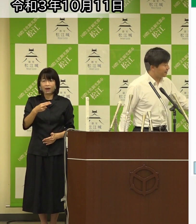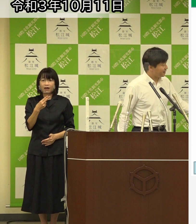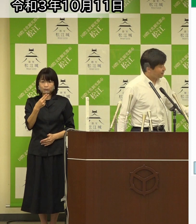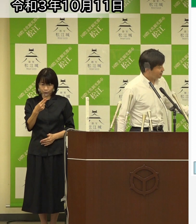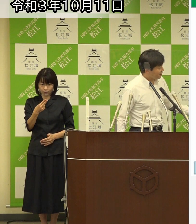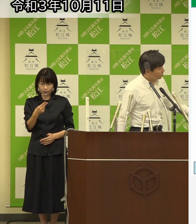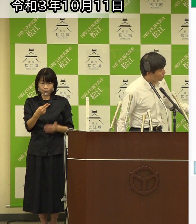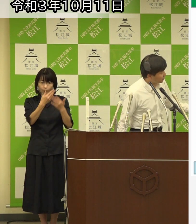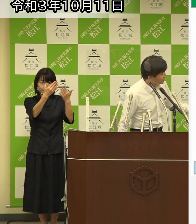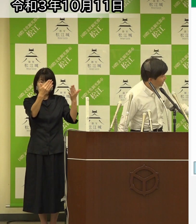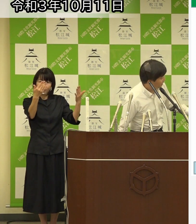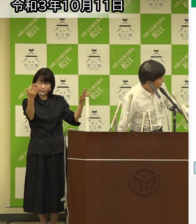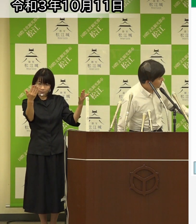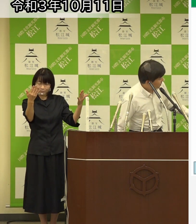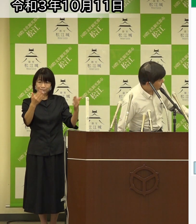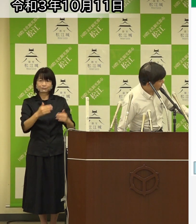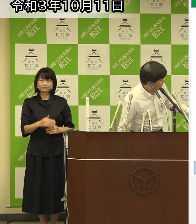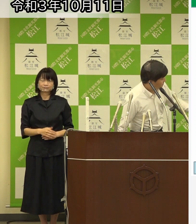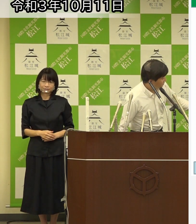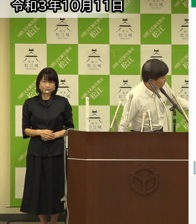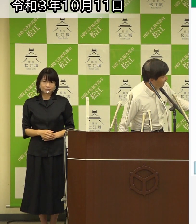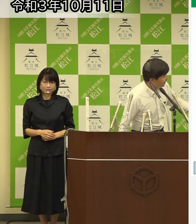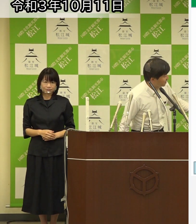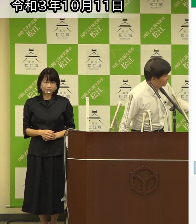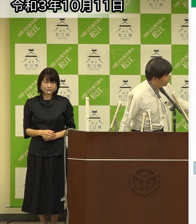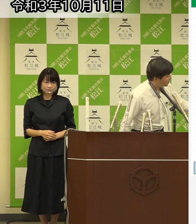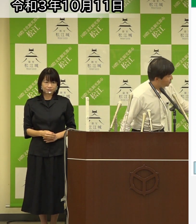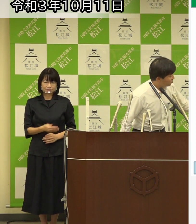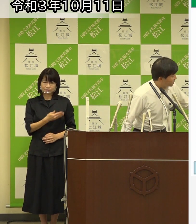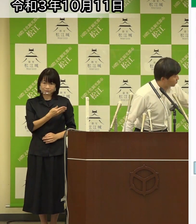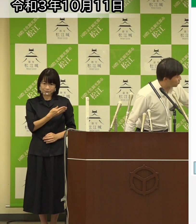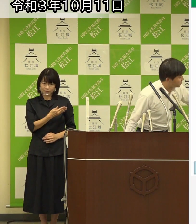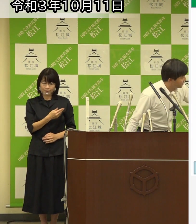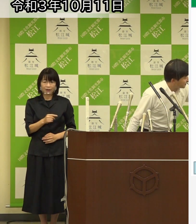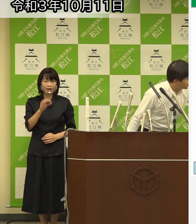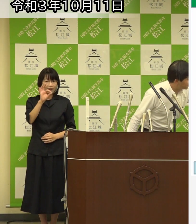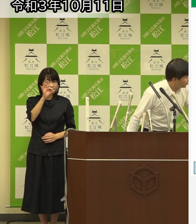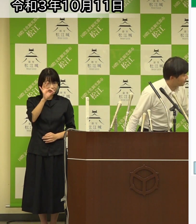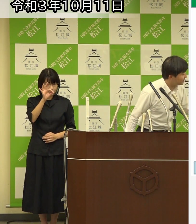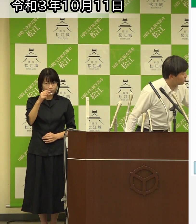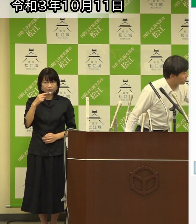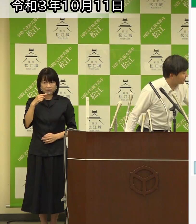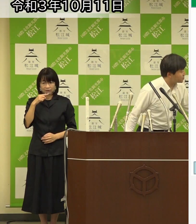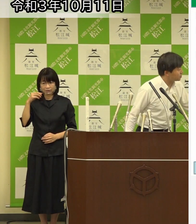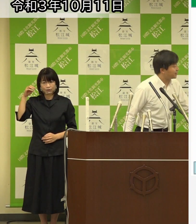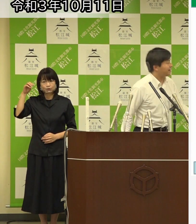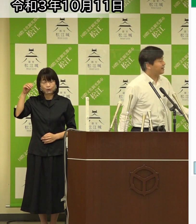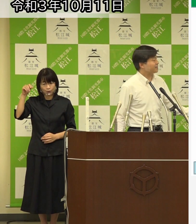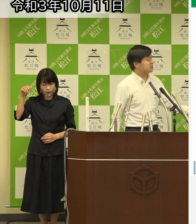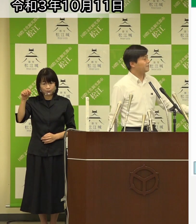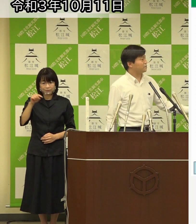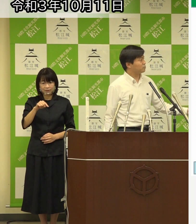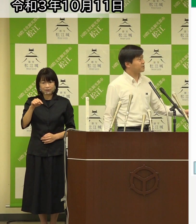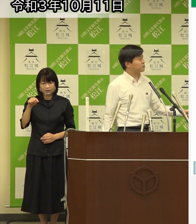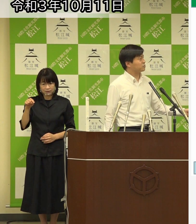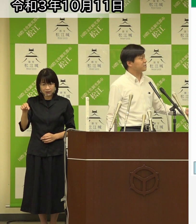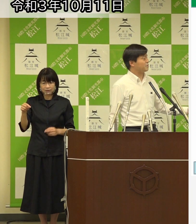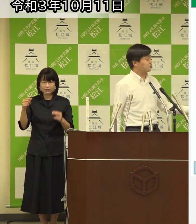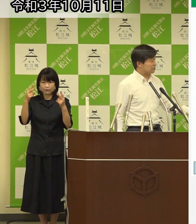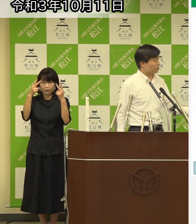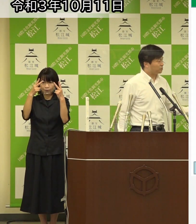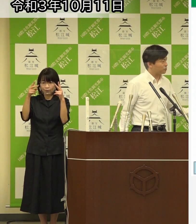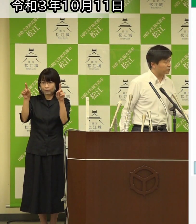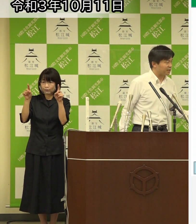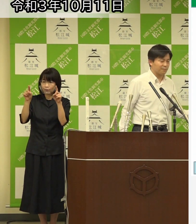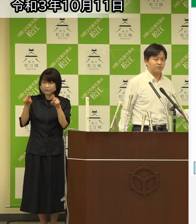りまして、このですね、ここに書いてあります、まあ、金曜日土曜日ですね、においてそういったにぎわいの実証実